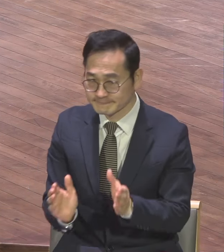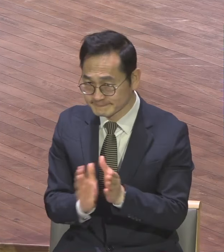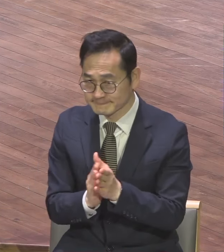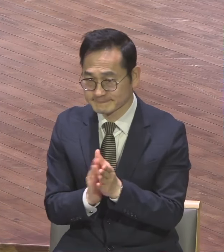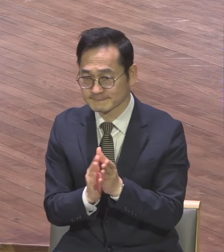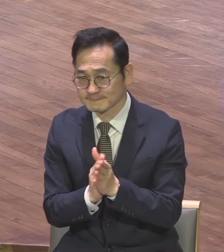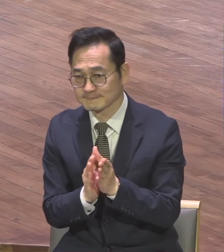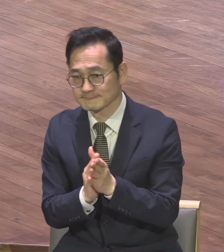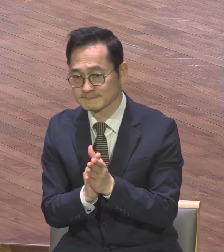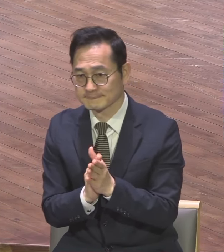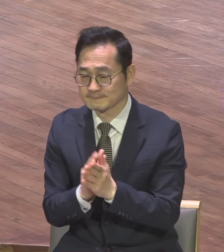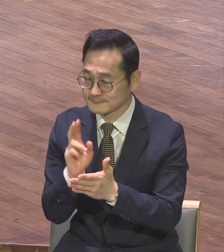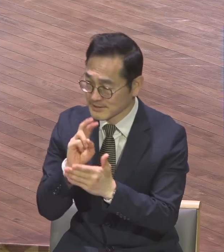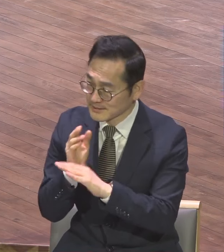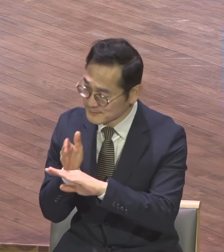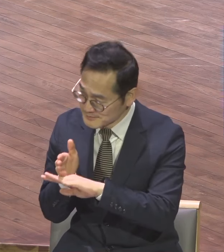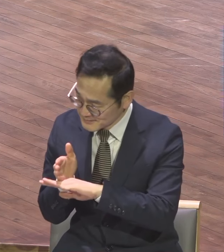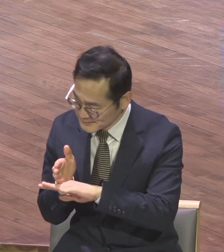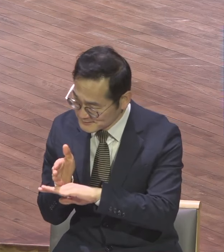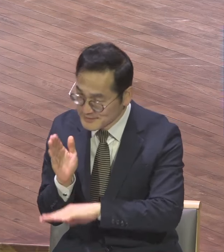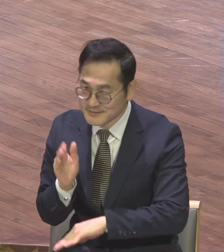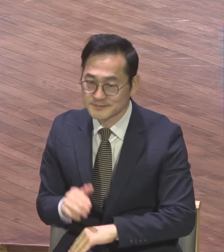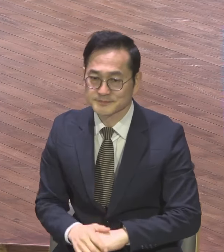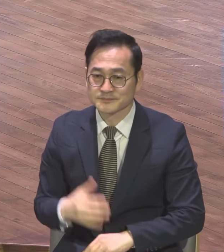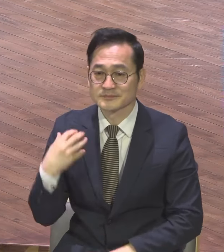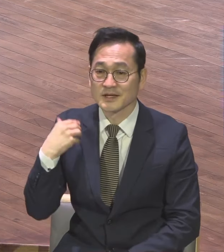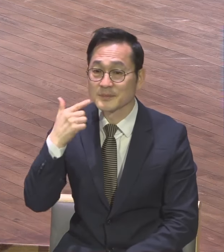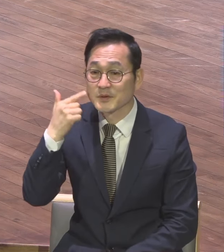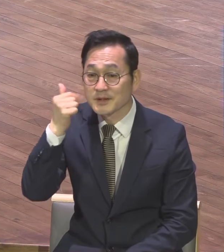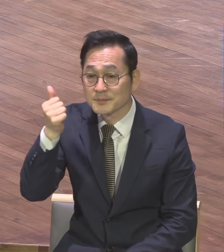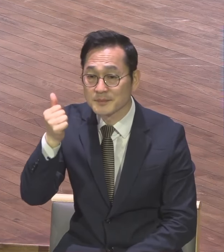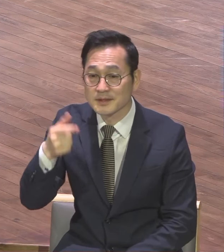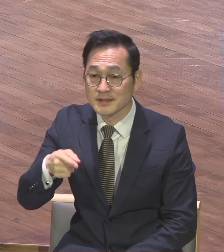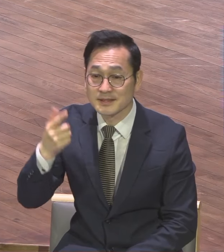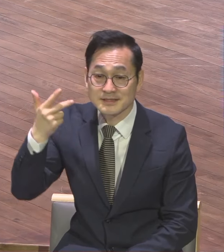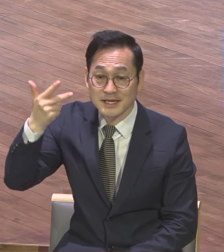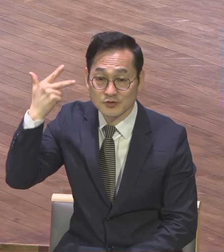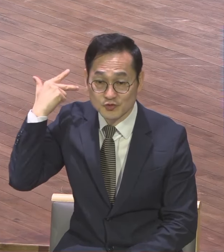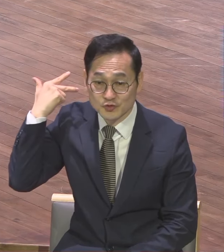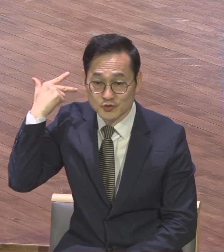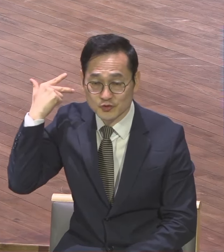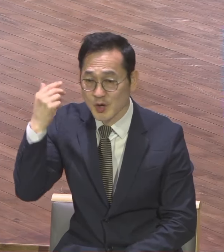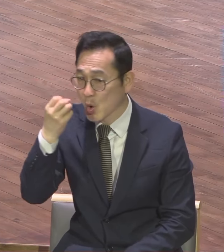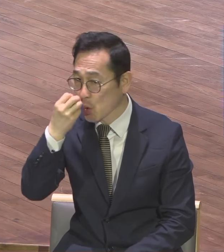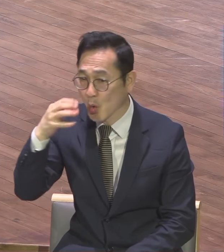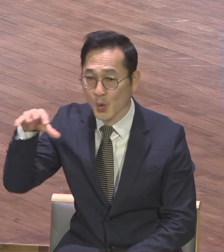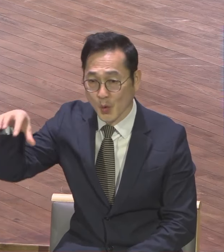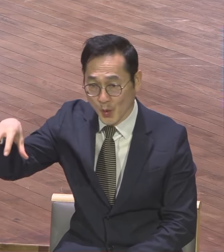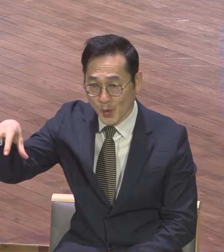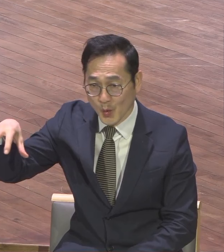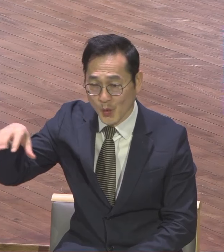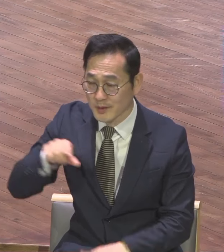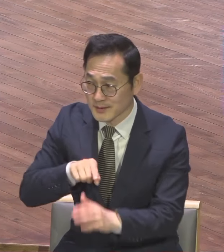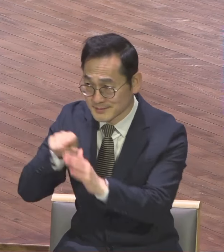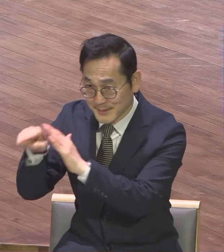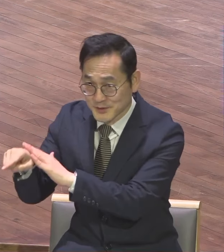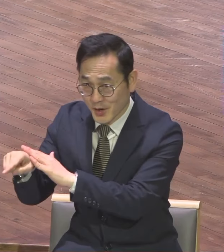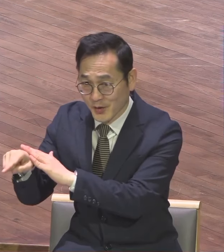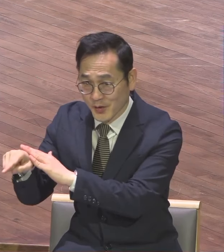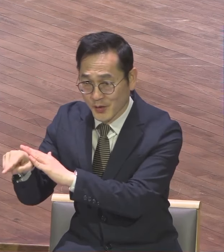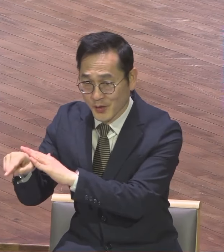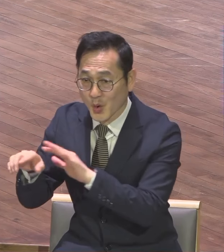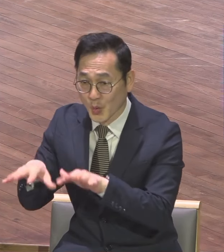은혜로운 찬양 감사드립니다. 담임 목사님께서는 지난주 홍콩에서 열린 아시아 전도집회에 참석하신 후